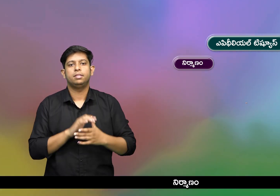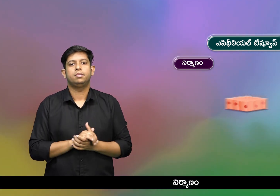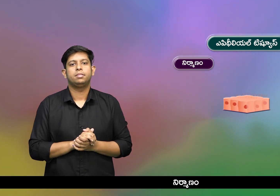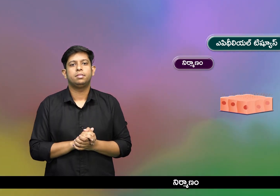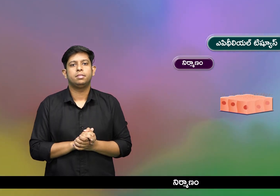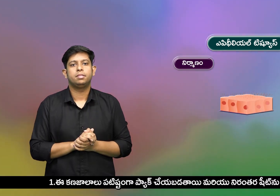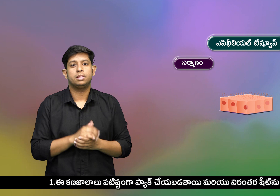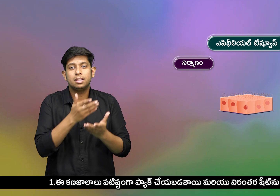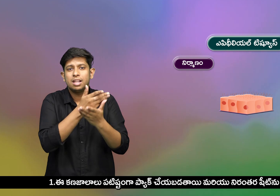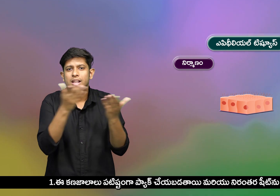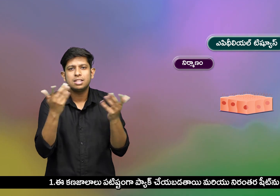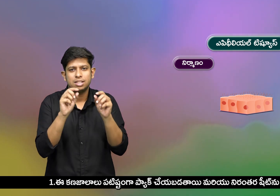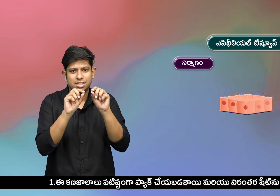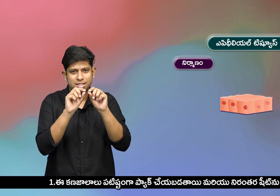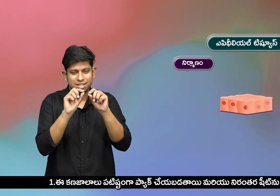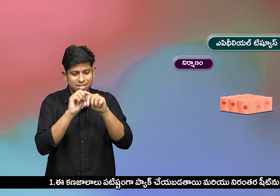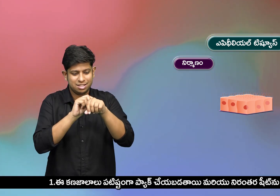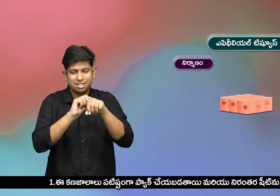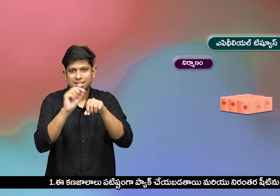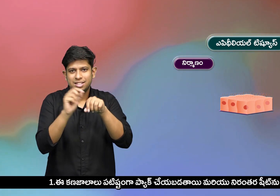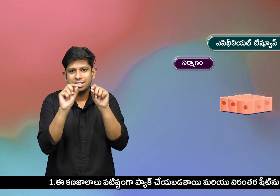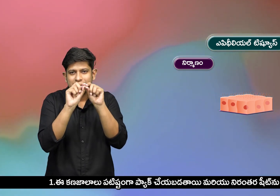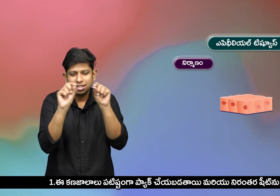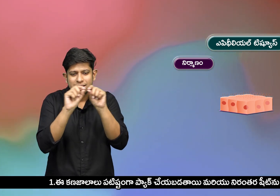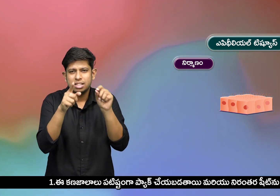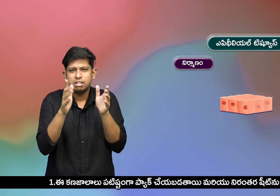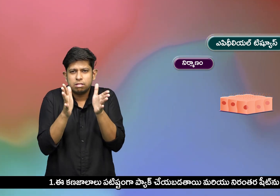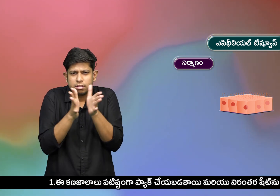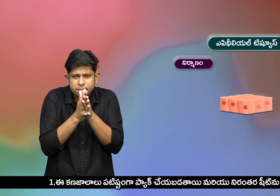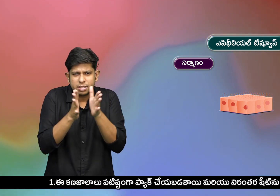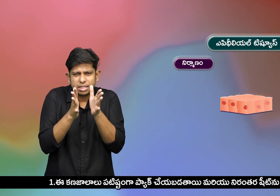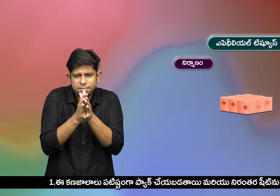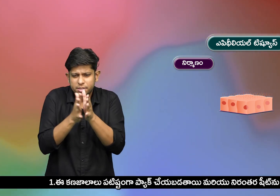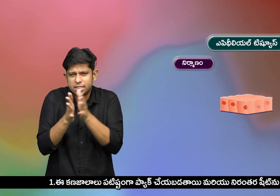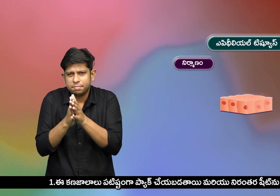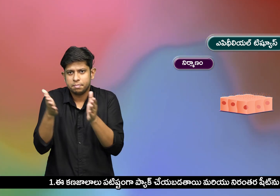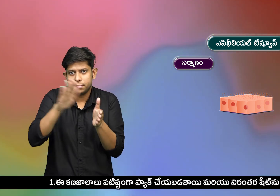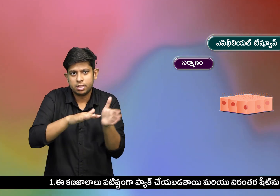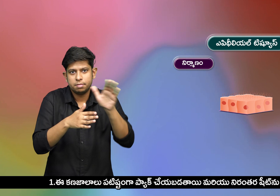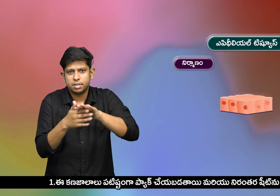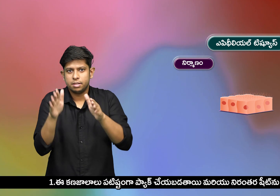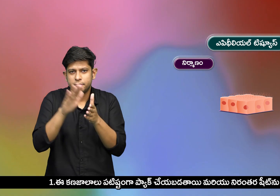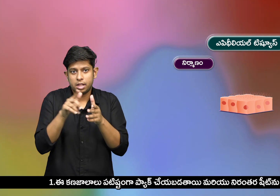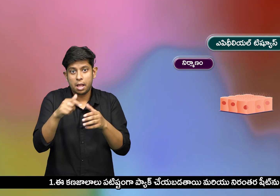నిర్మాణం: 1. ఈ కణజాలాలు పటిష్టంగా ప్యాక్ చేయబడతాయి మరియు నిరంతర